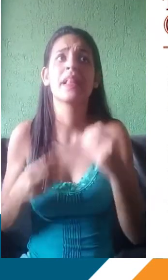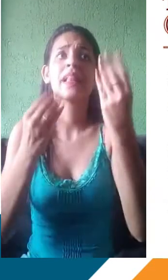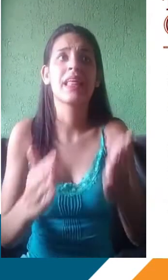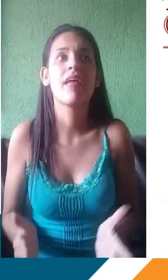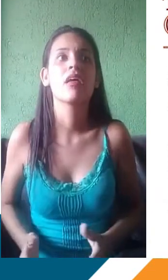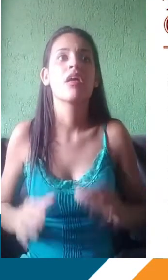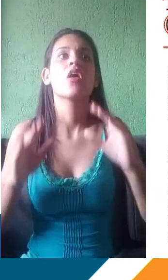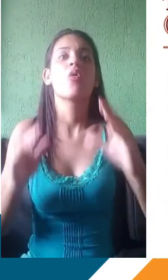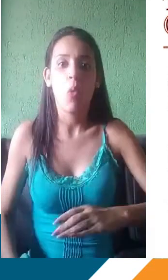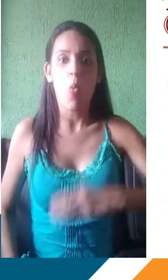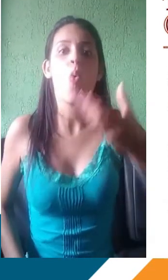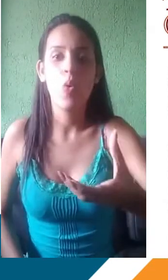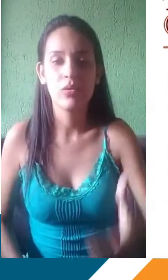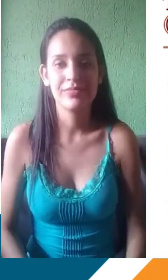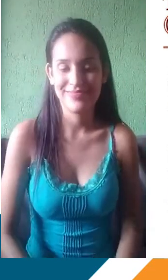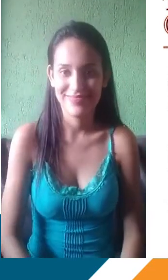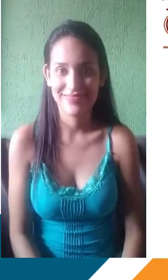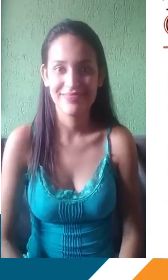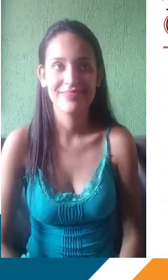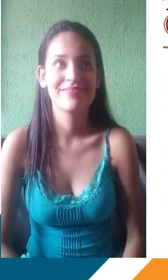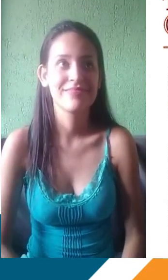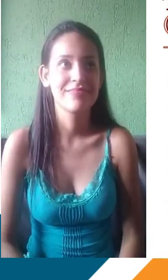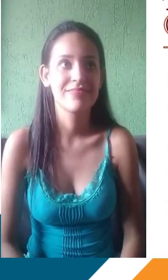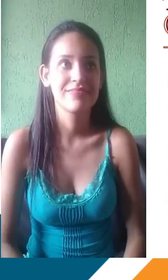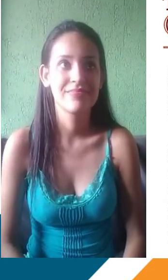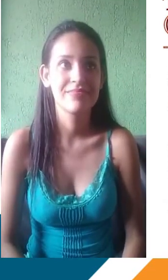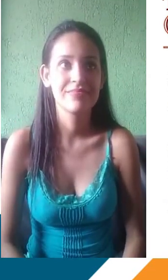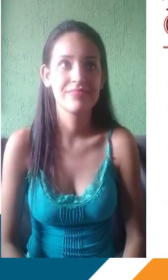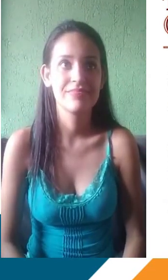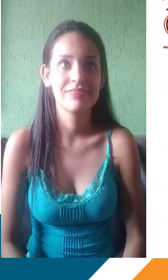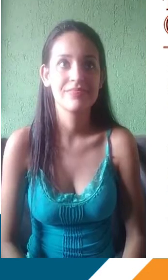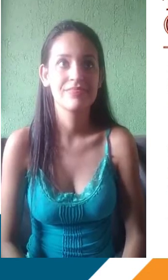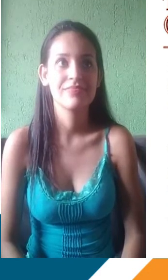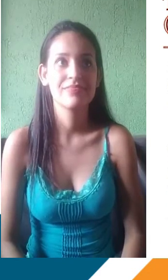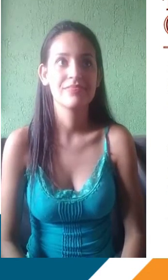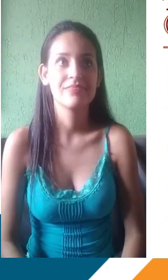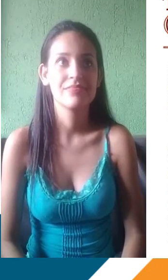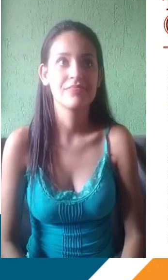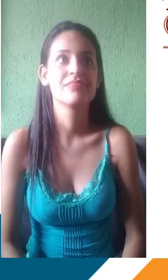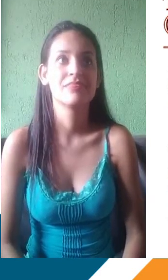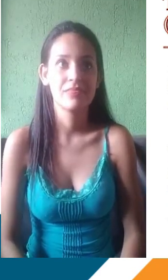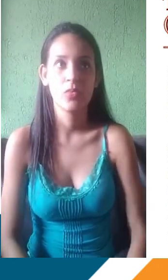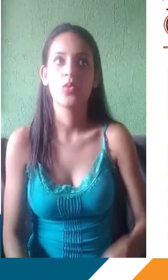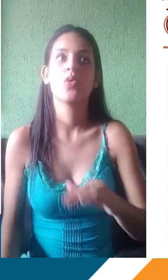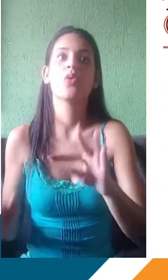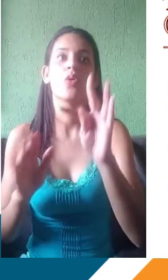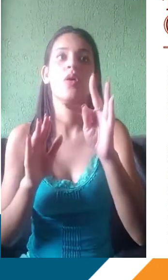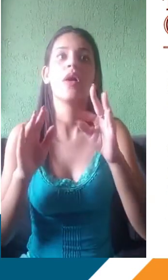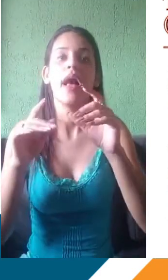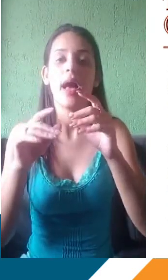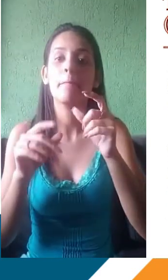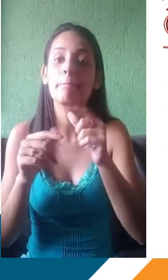enunciado da questão. Todo texto apresenta elementos constitutivos que condicionam seu uso em sociedade. A letra da